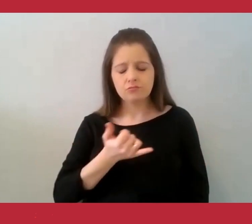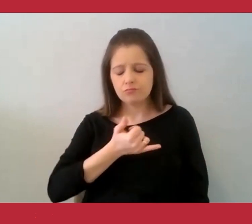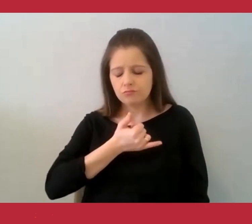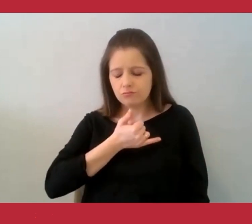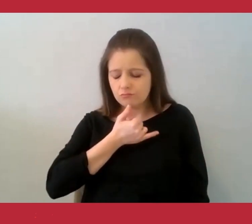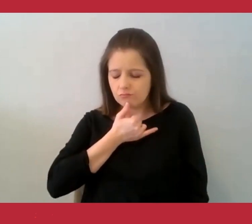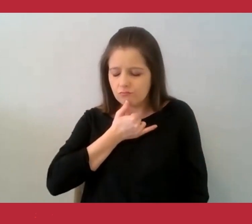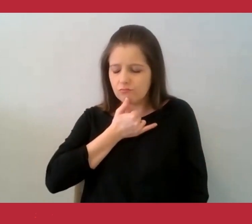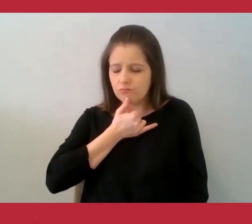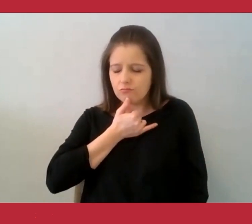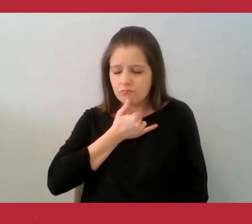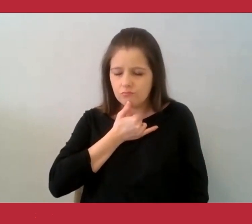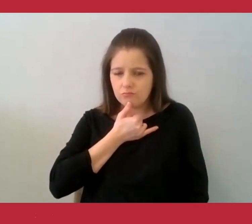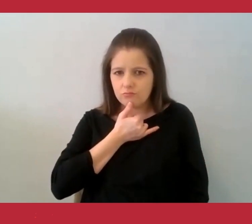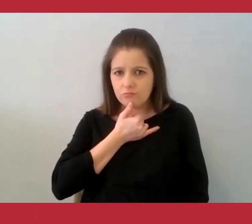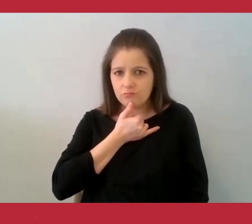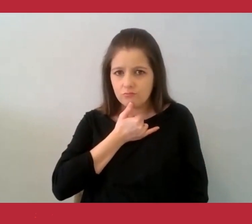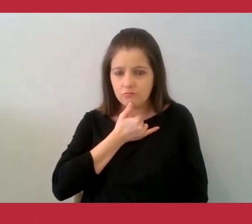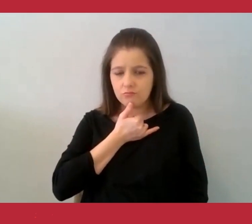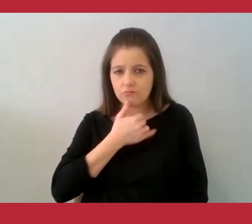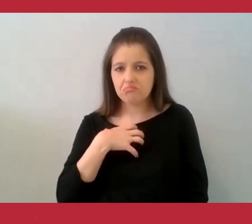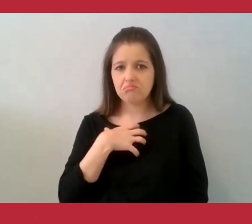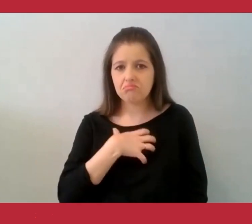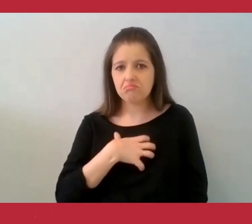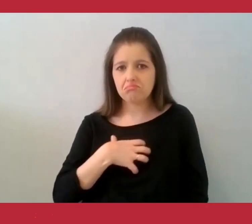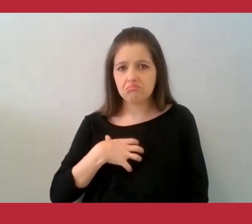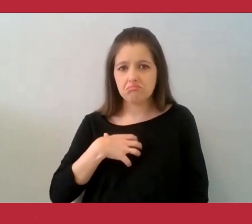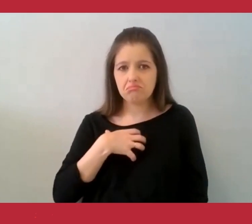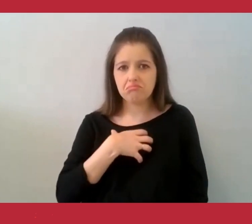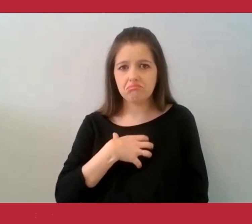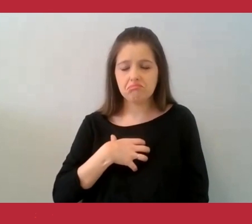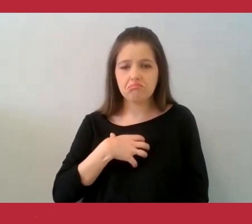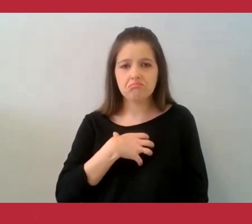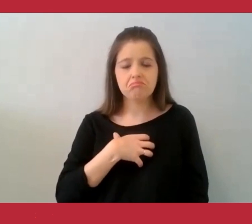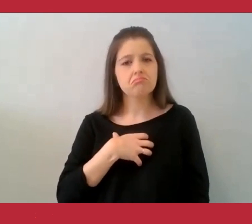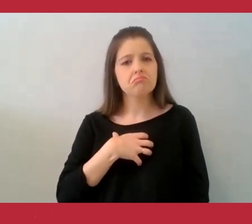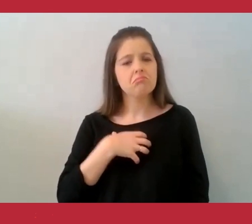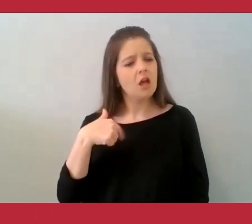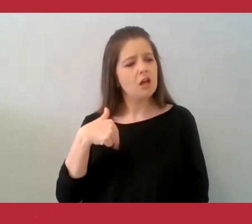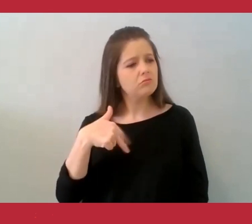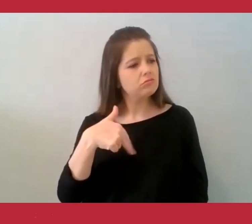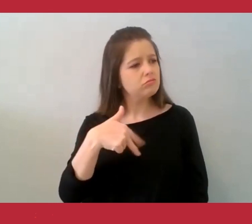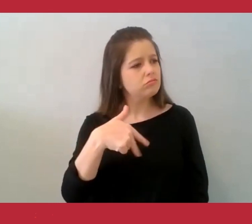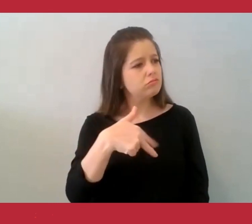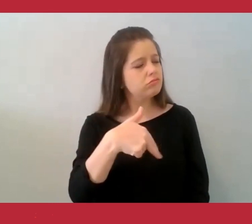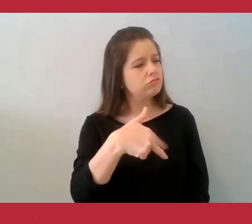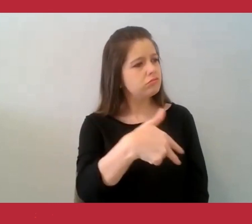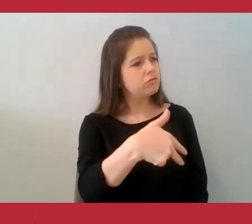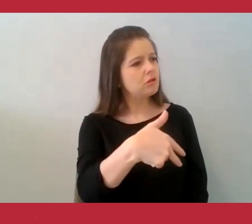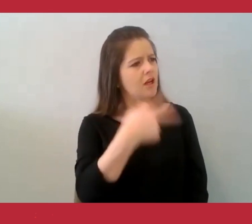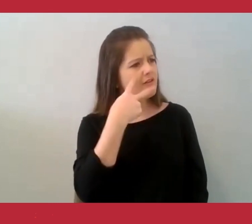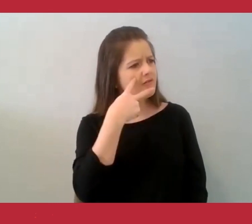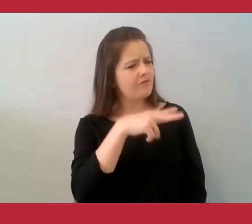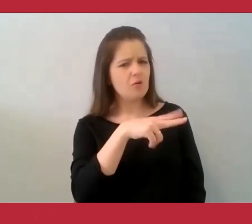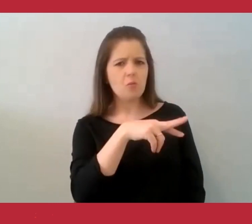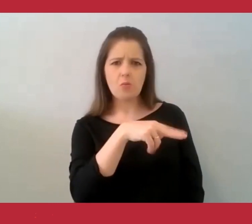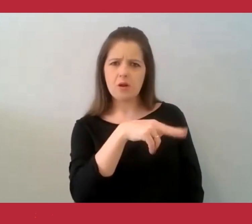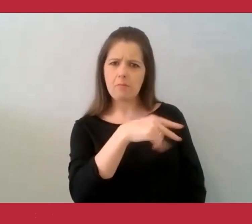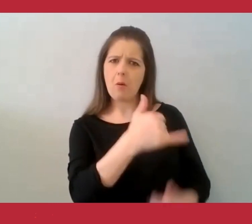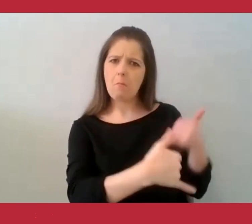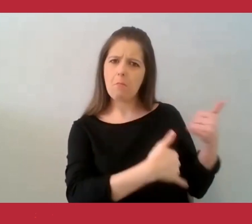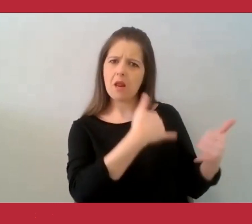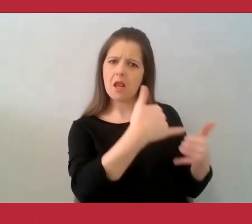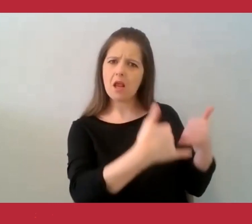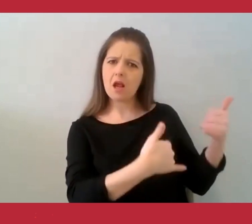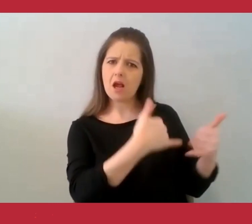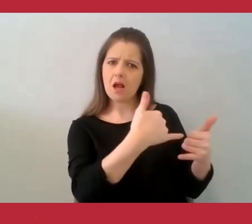triste, ficou muito chateado. Saiu do quarto e viu seus irmãos com os brinquedos, com os presentes que